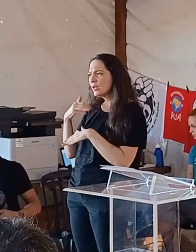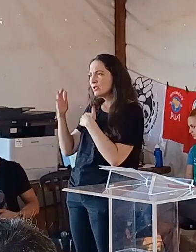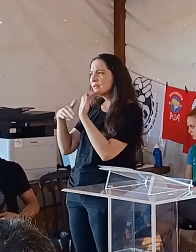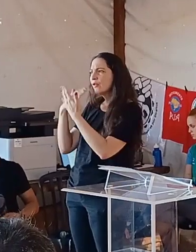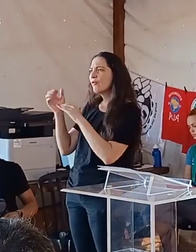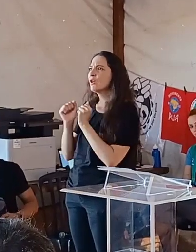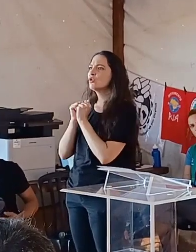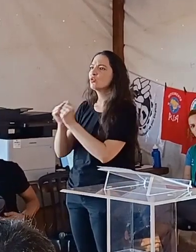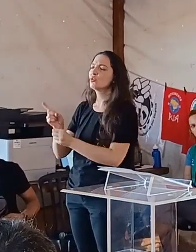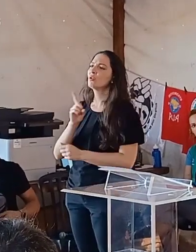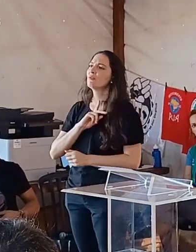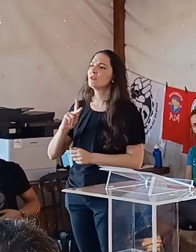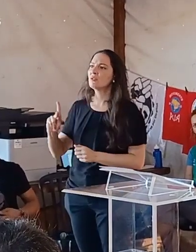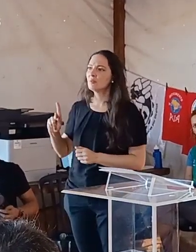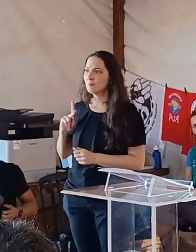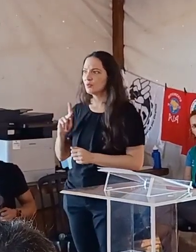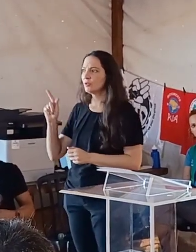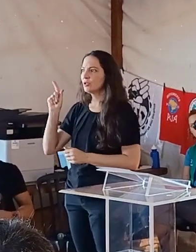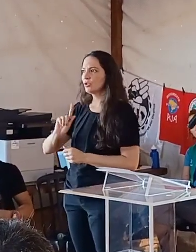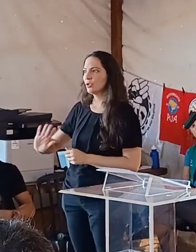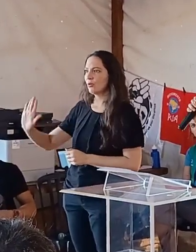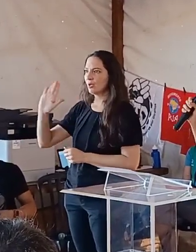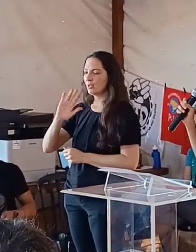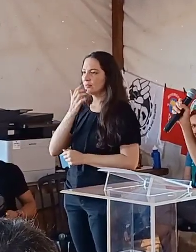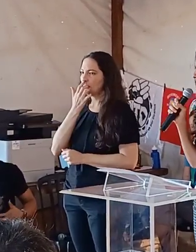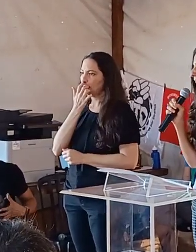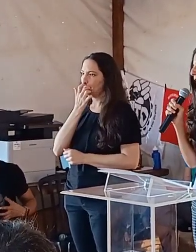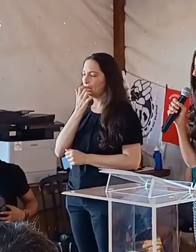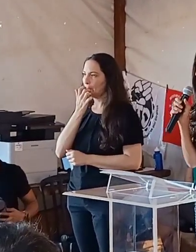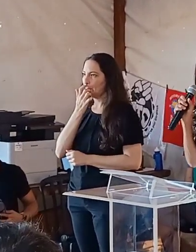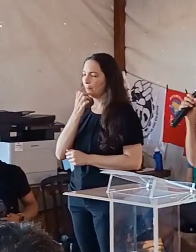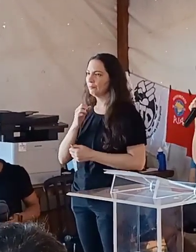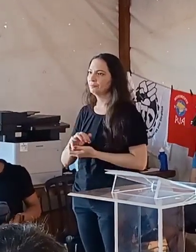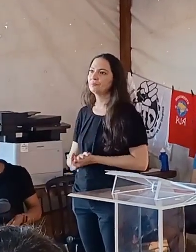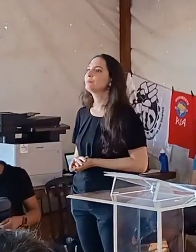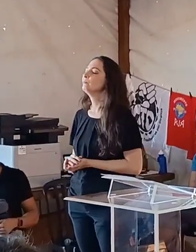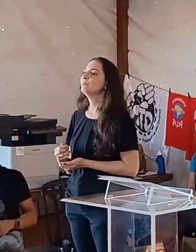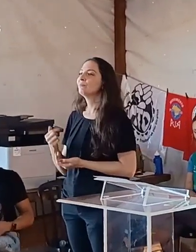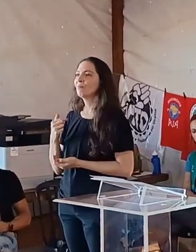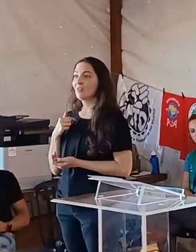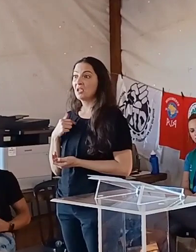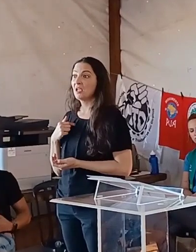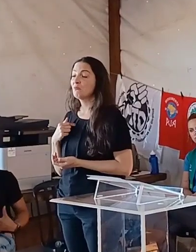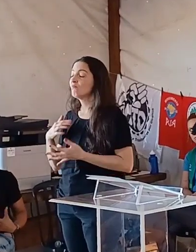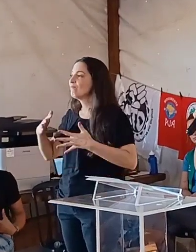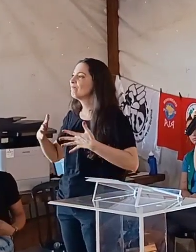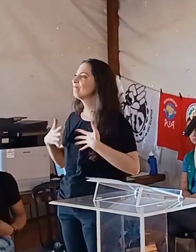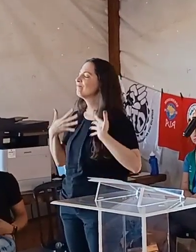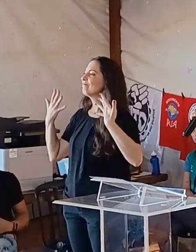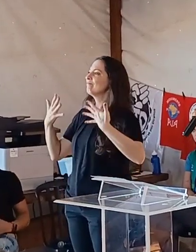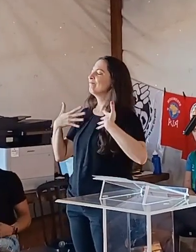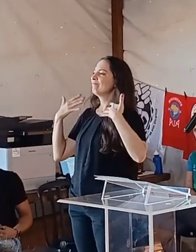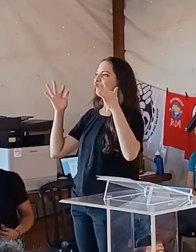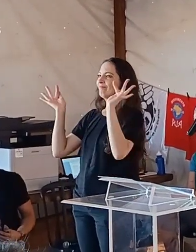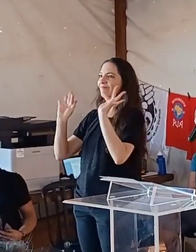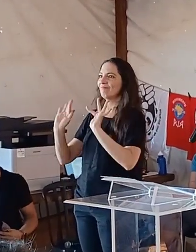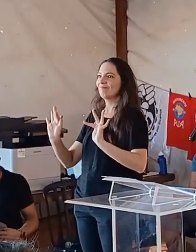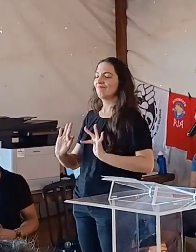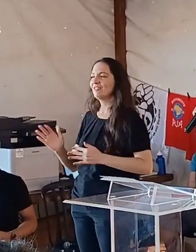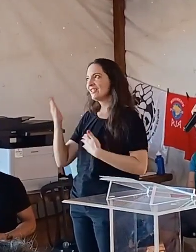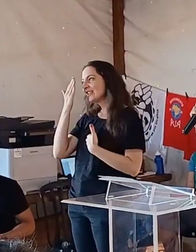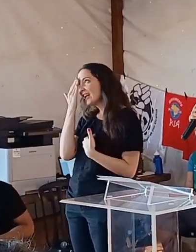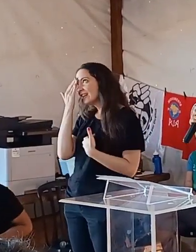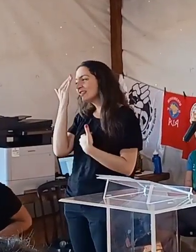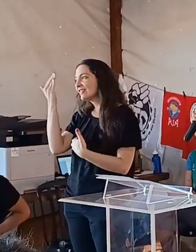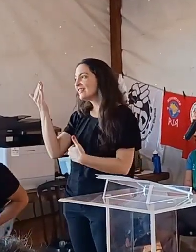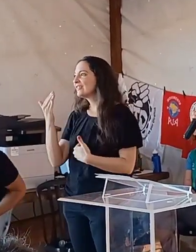Defensoria Pública no Estado de Goiás. Eu tenho assim, a grata felicidade de ter sido muito,